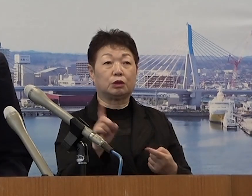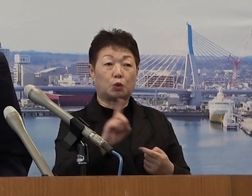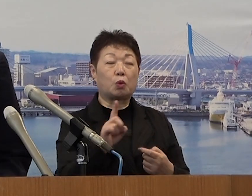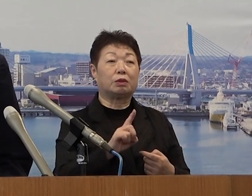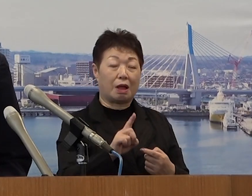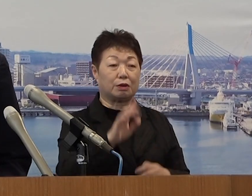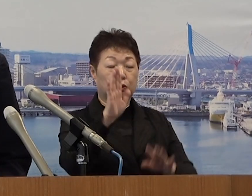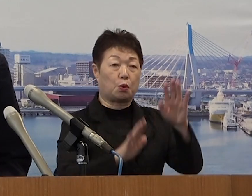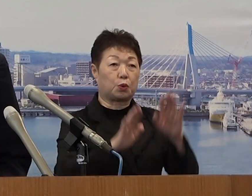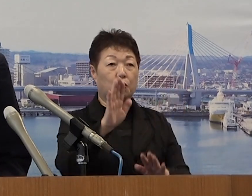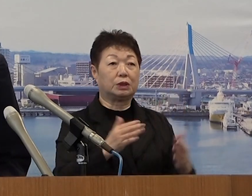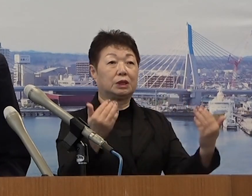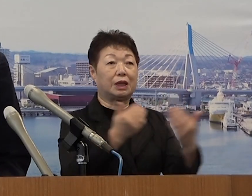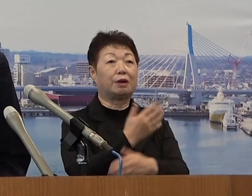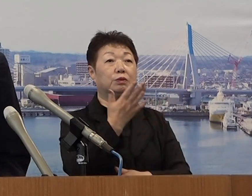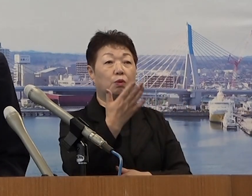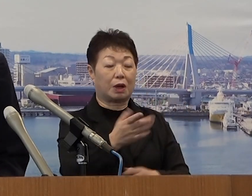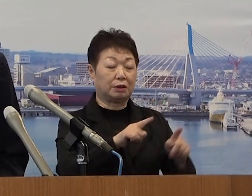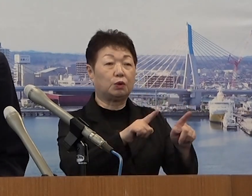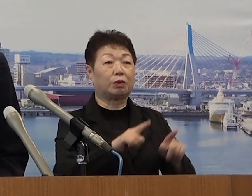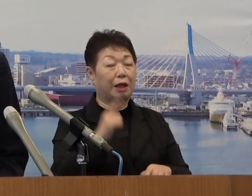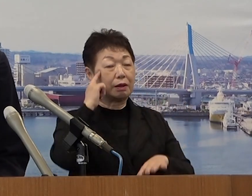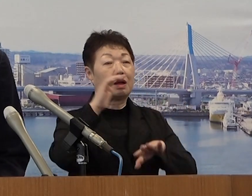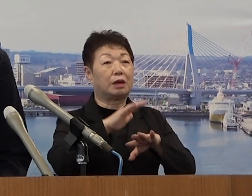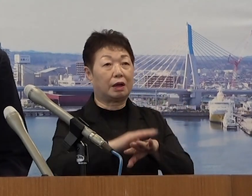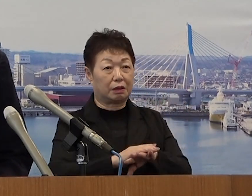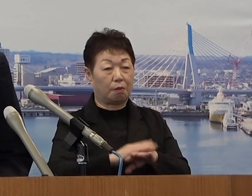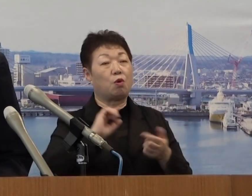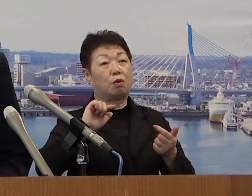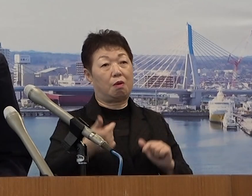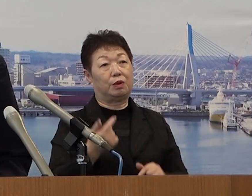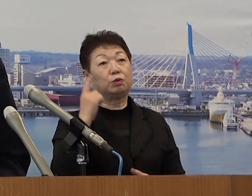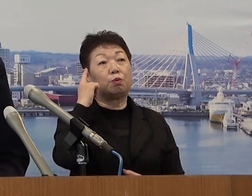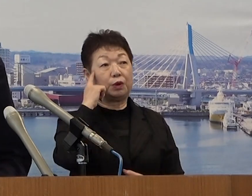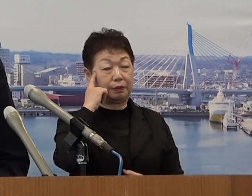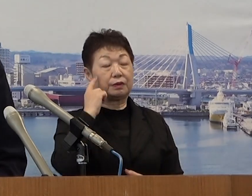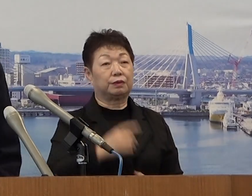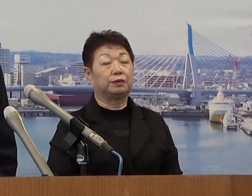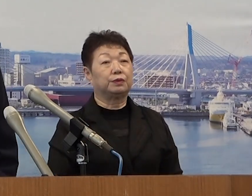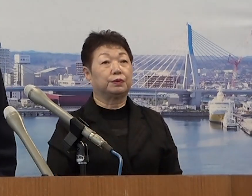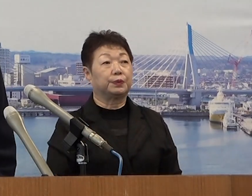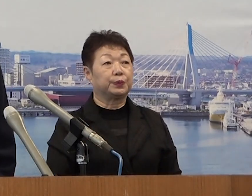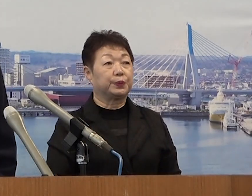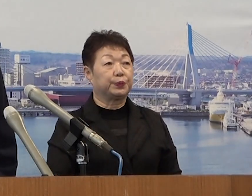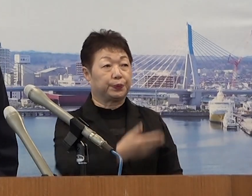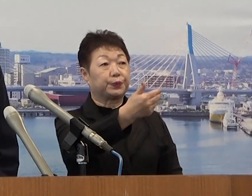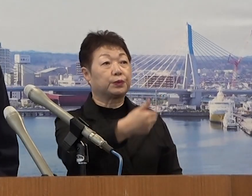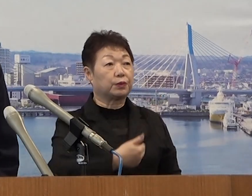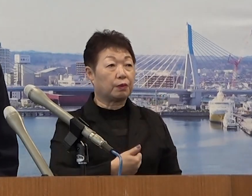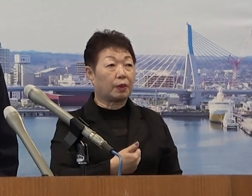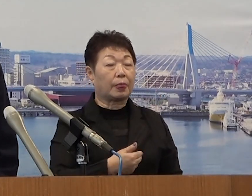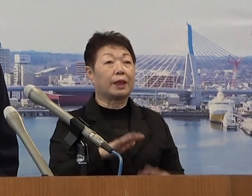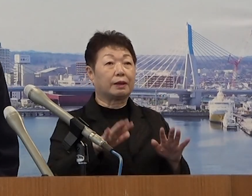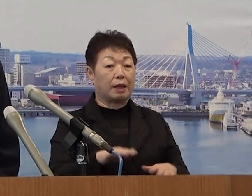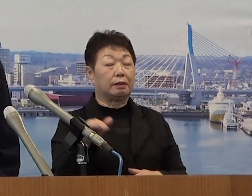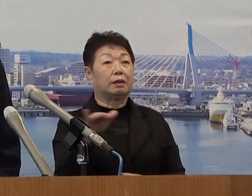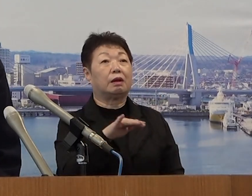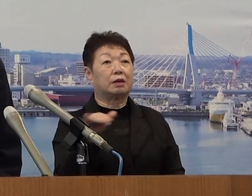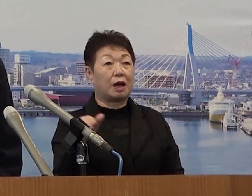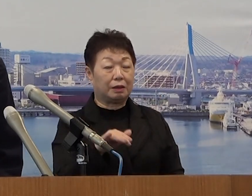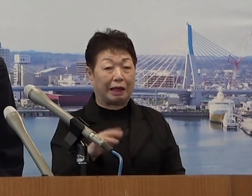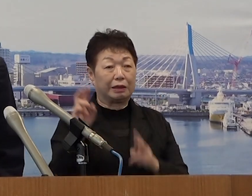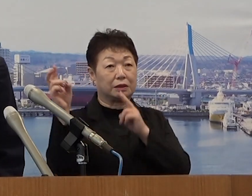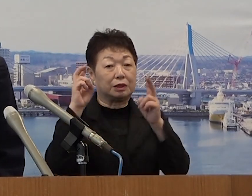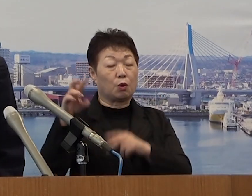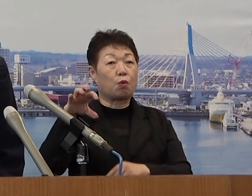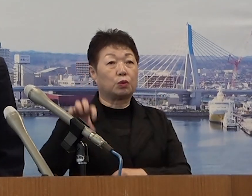っていくかということによって考え方も変わってくるとは思っています。 現時点で事業者の方